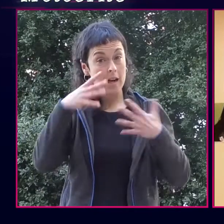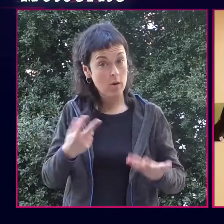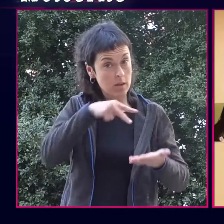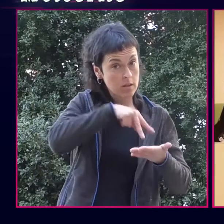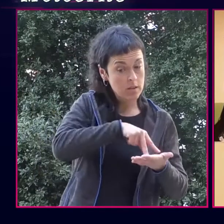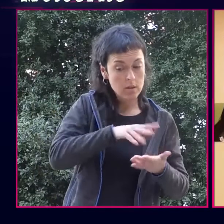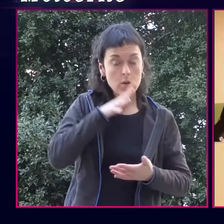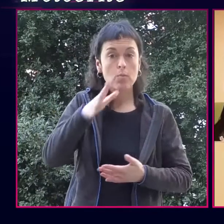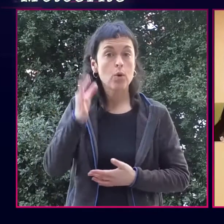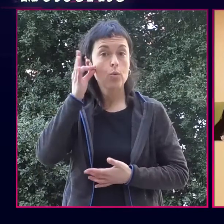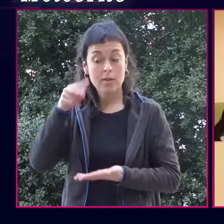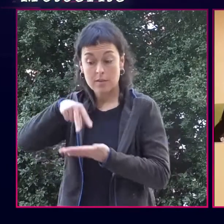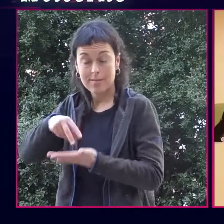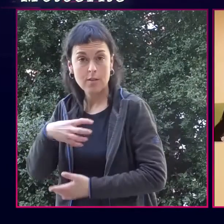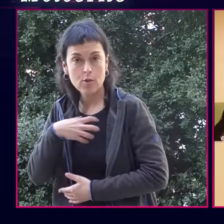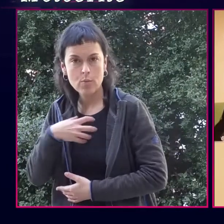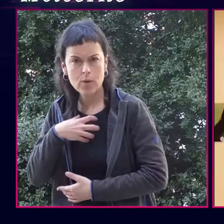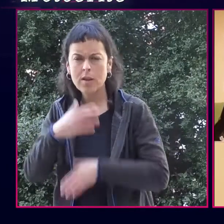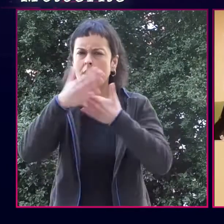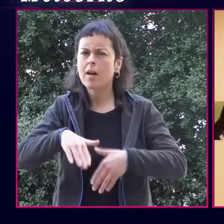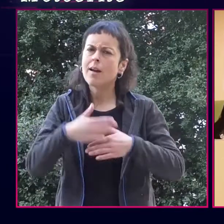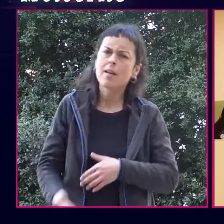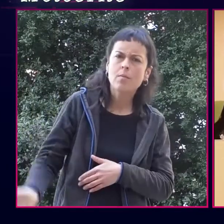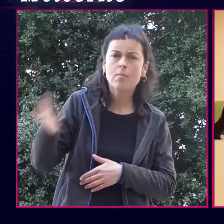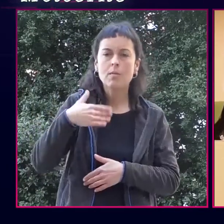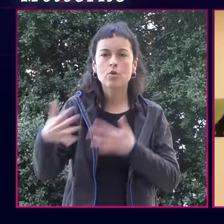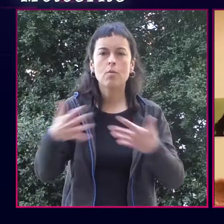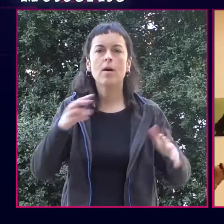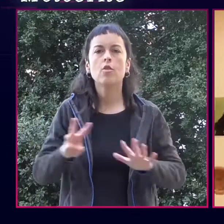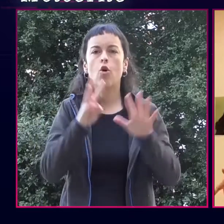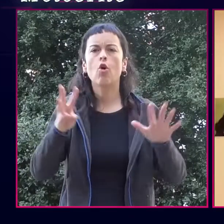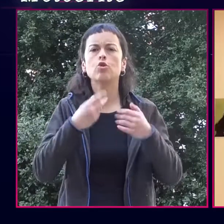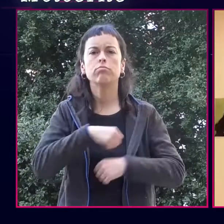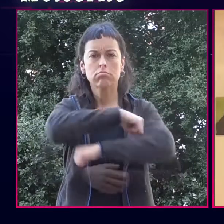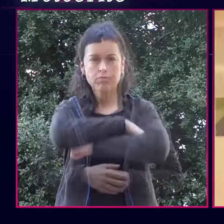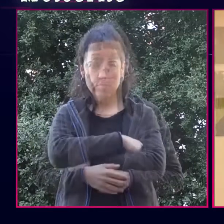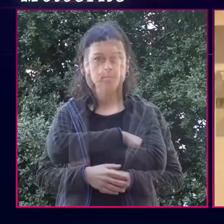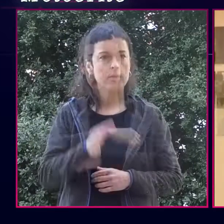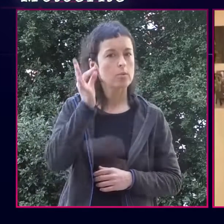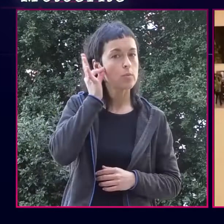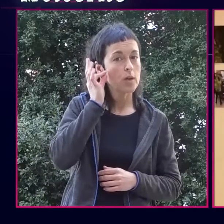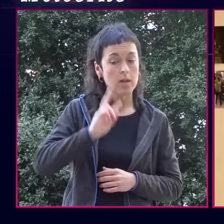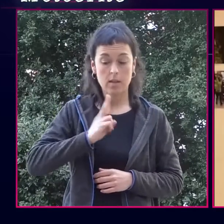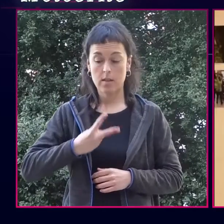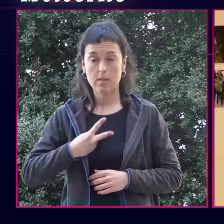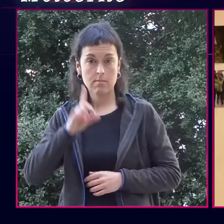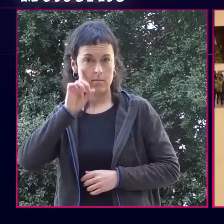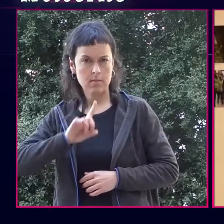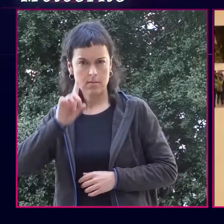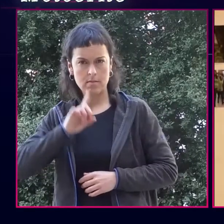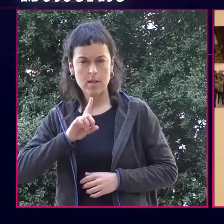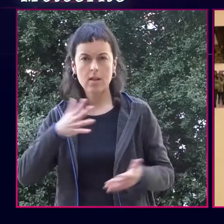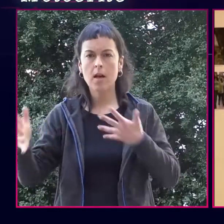gauzeren gatik eta egon ezin direnen gatik. Zatoz gurekin kalera eta martxaren sortxean. Mujeres,